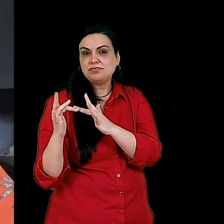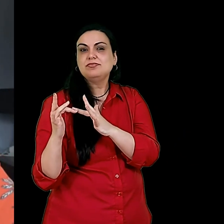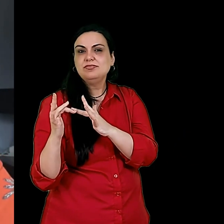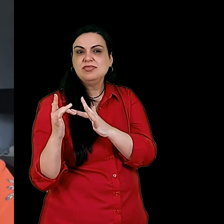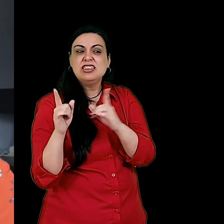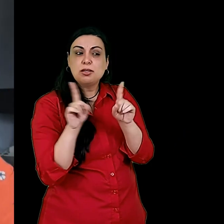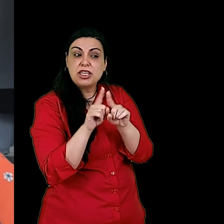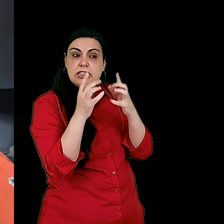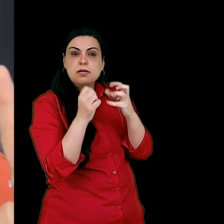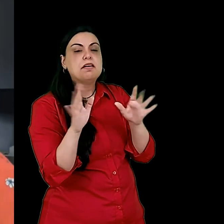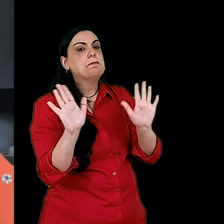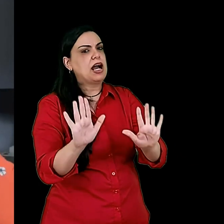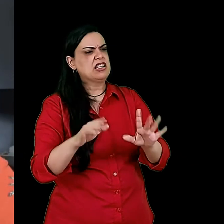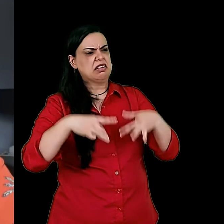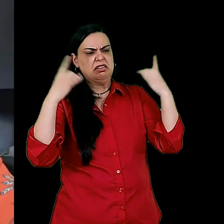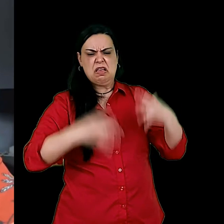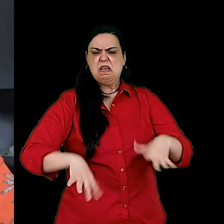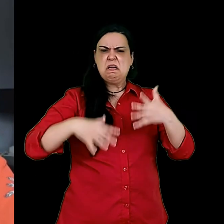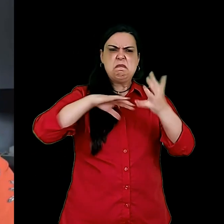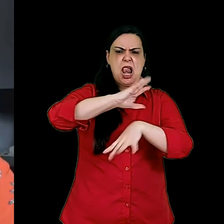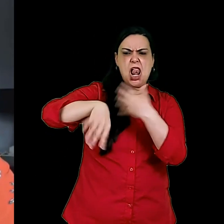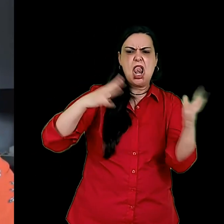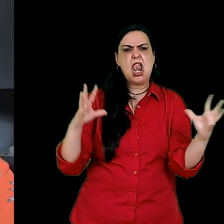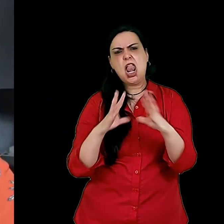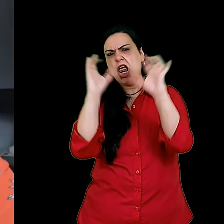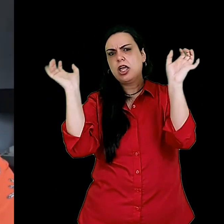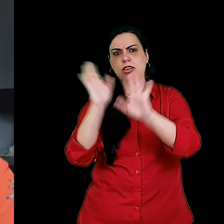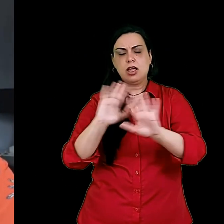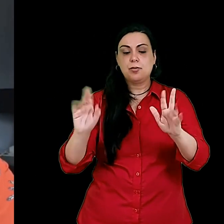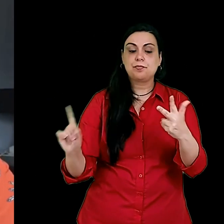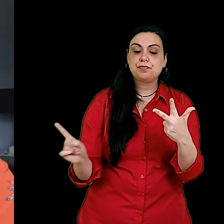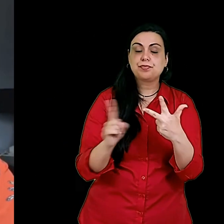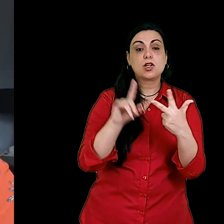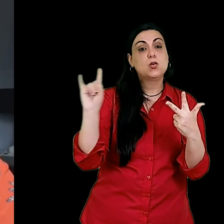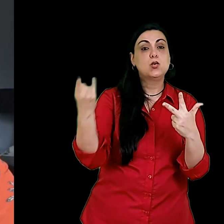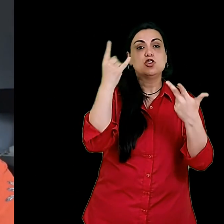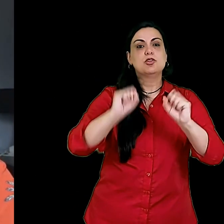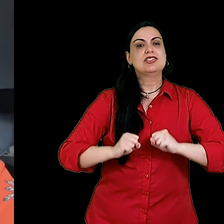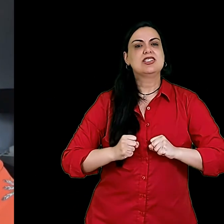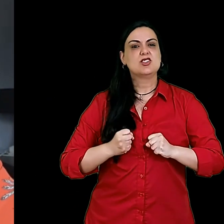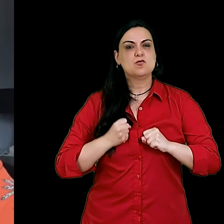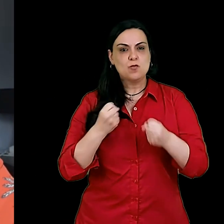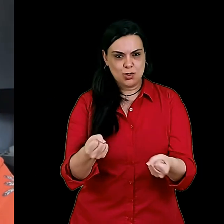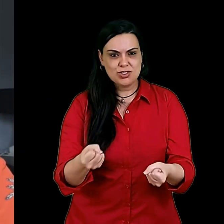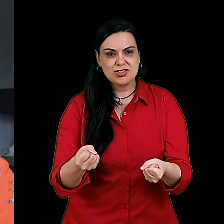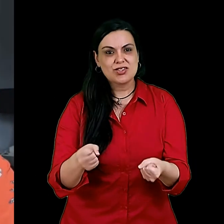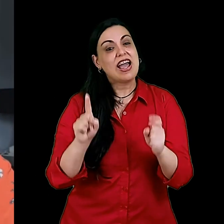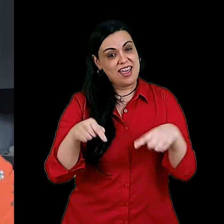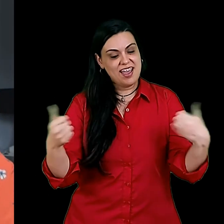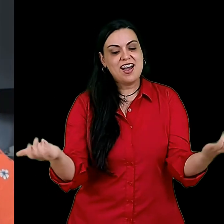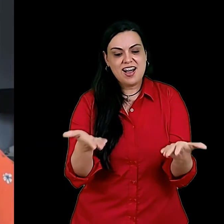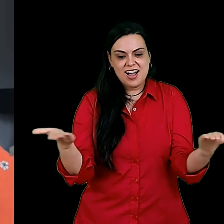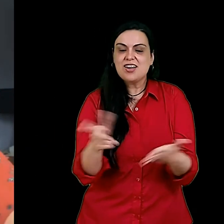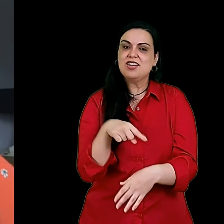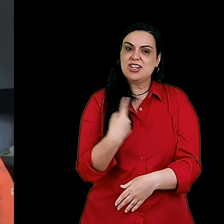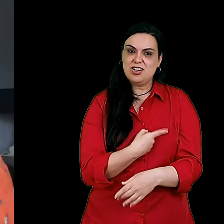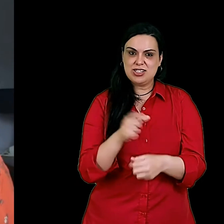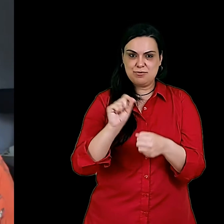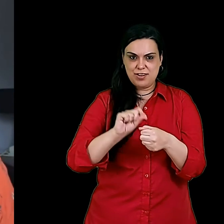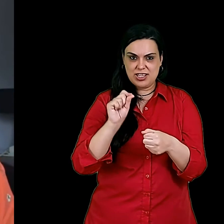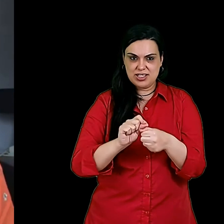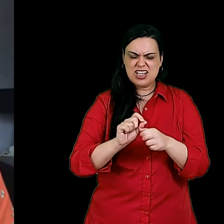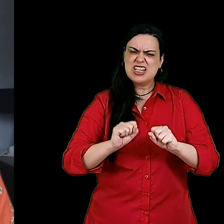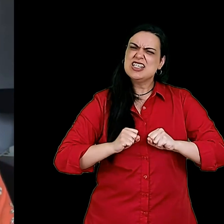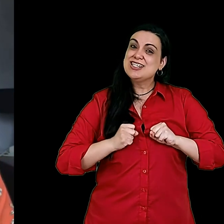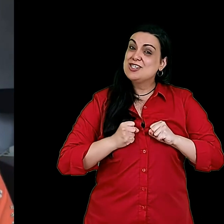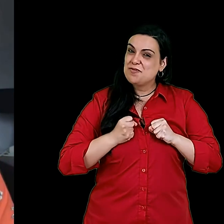família, no mínimo tolerância, mas jamais rejeição e intolerância. E por último, esforço, que é